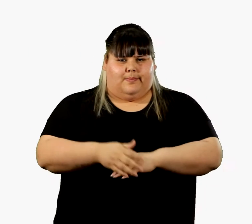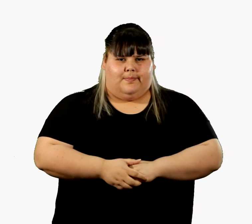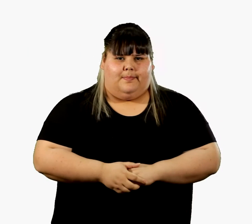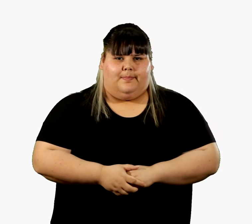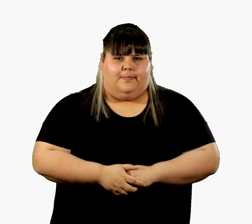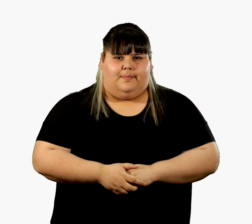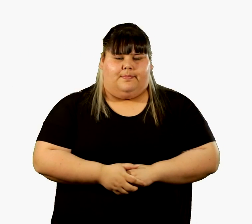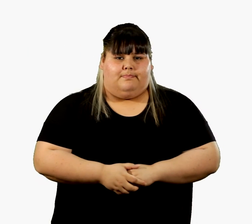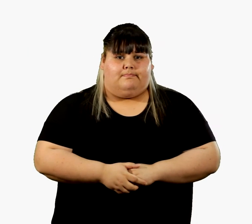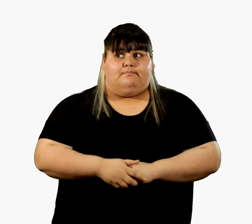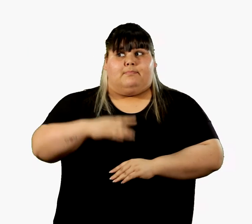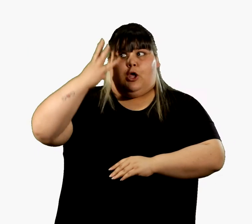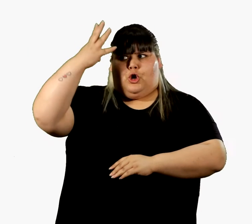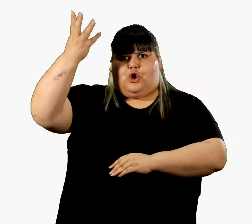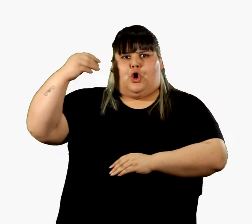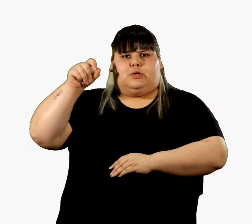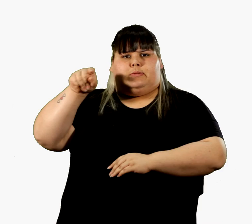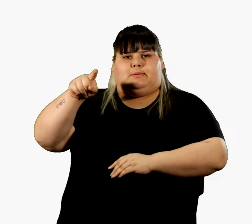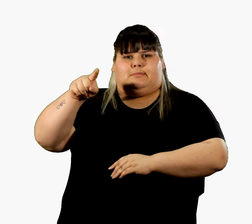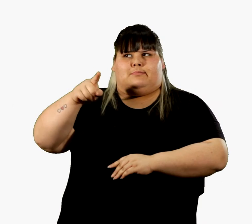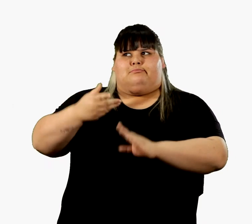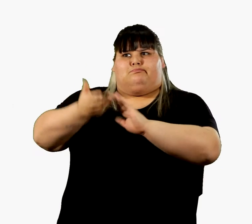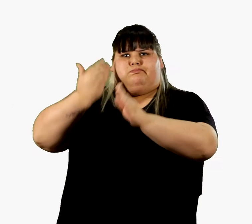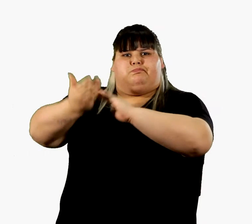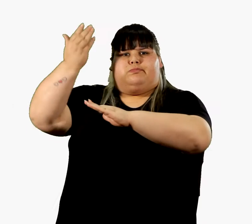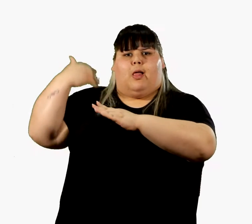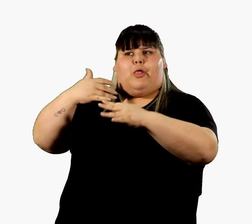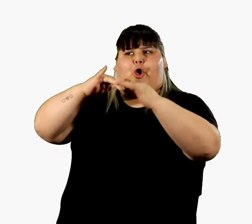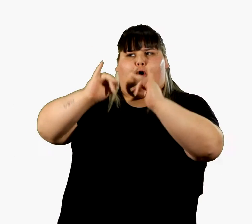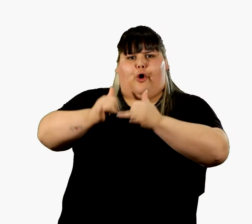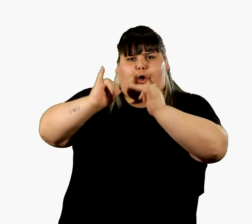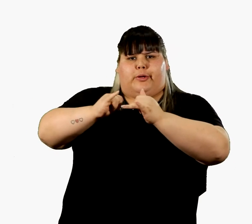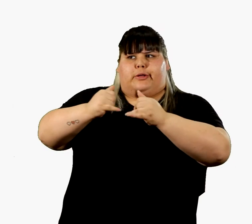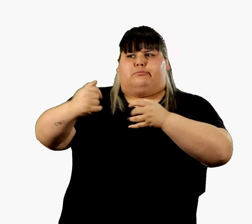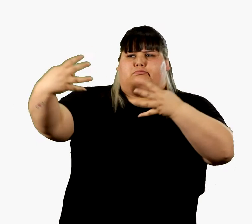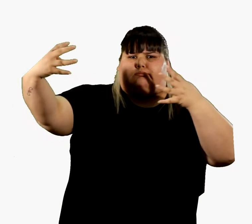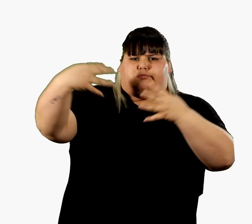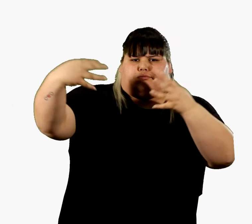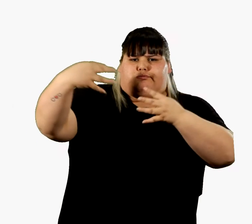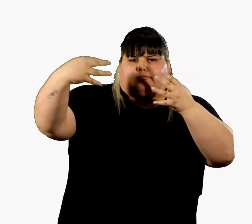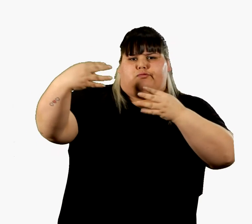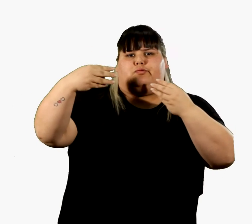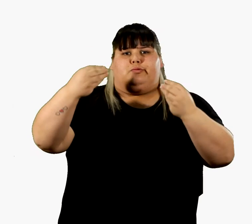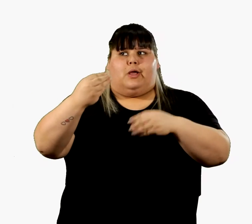rosas el caudillo que había combatido en sus años mozos contra el imperio